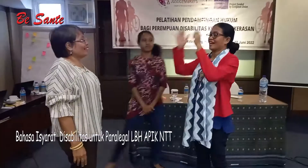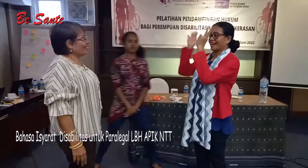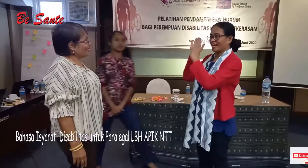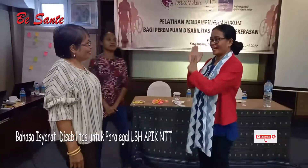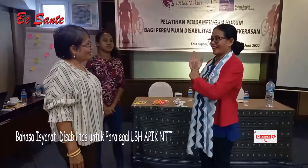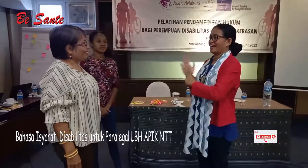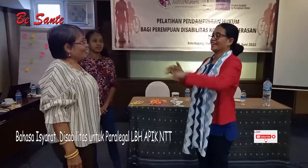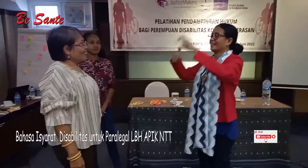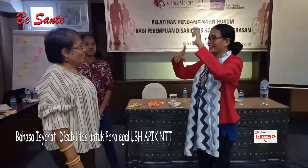Nah, begitu bisa.